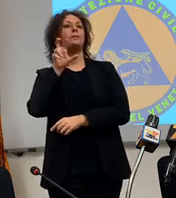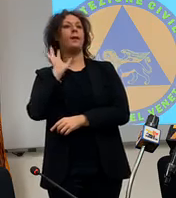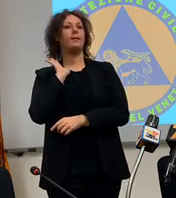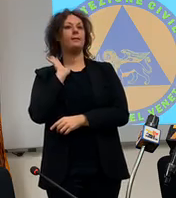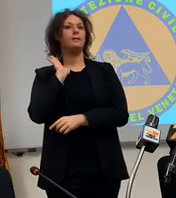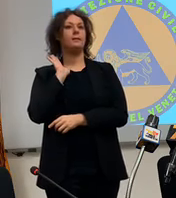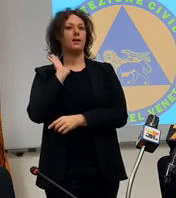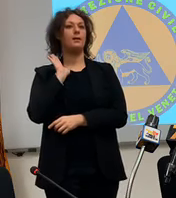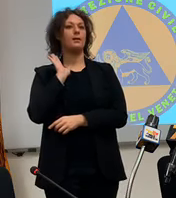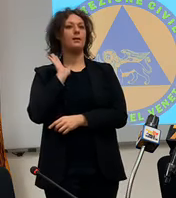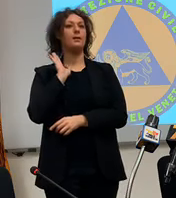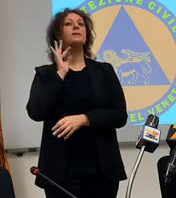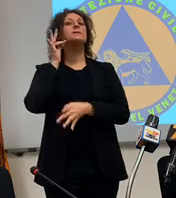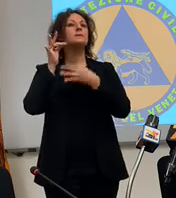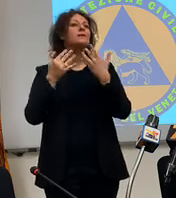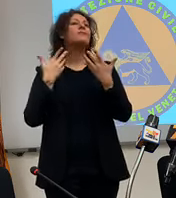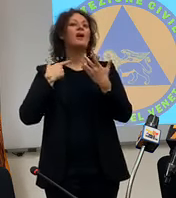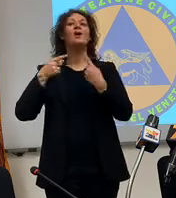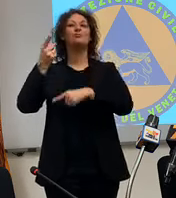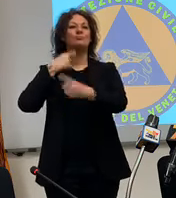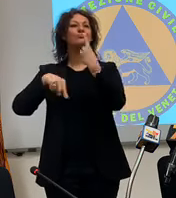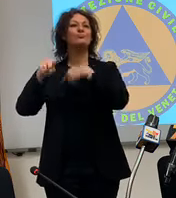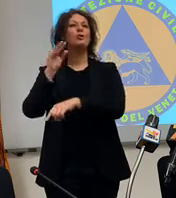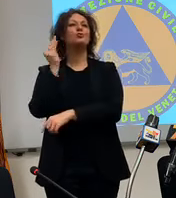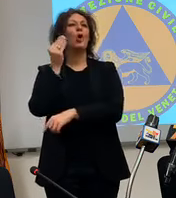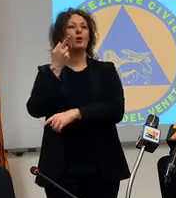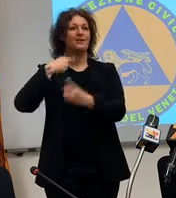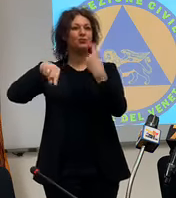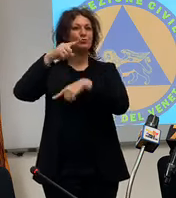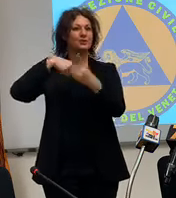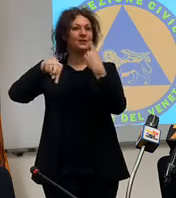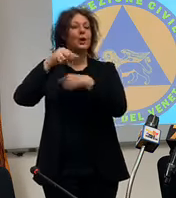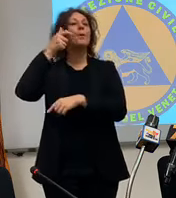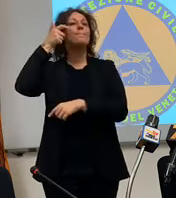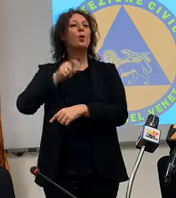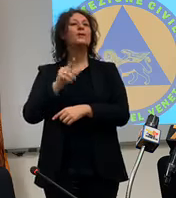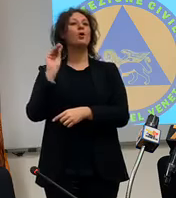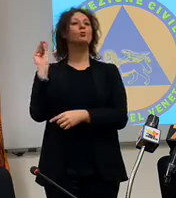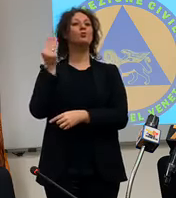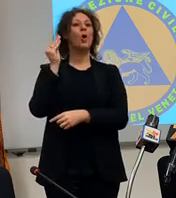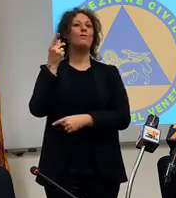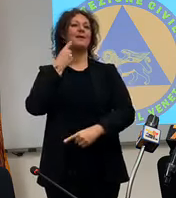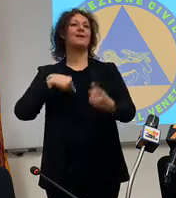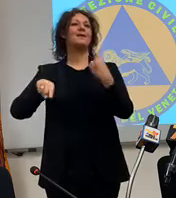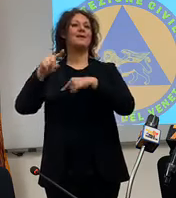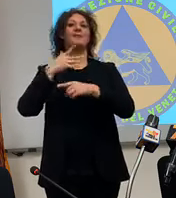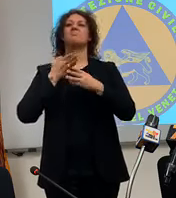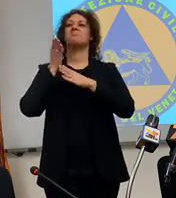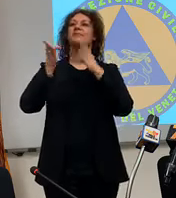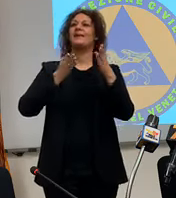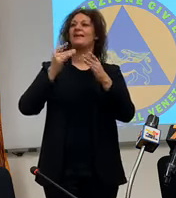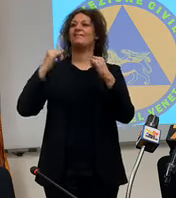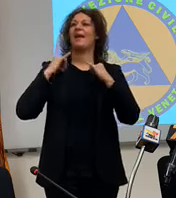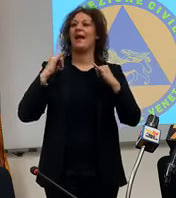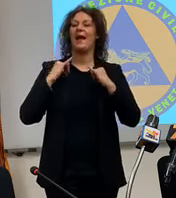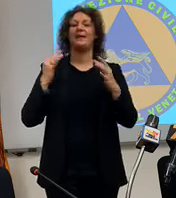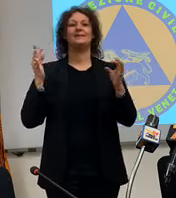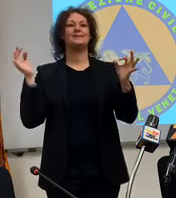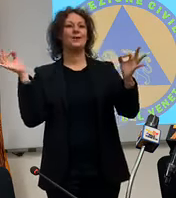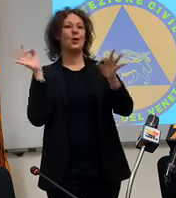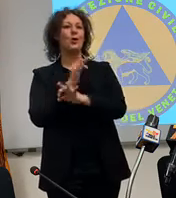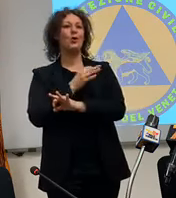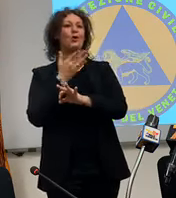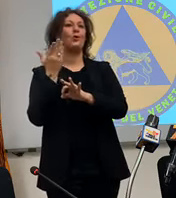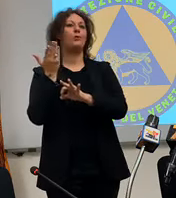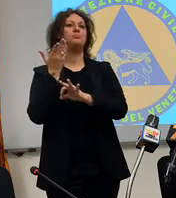veramente nella popolazione giovane perché era quella che era più in movimento o perché era stata in vacanza o perché frequentava